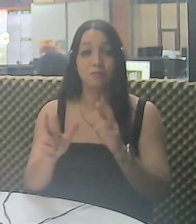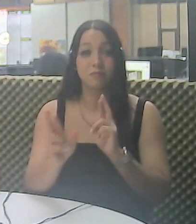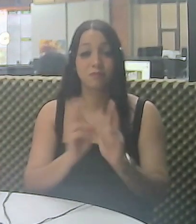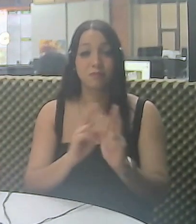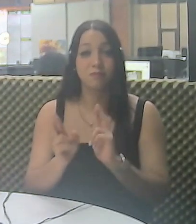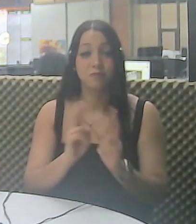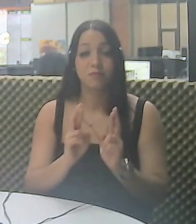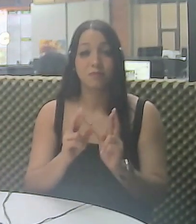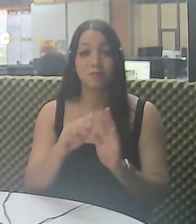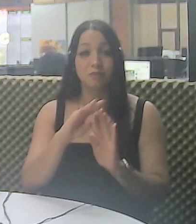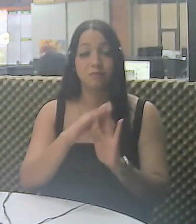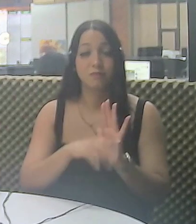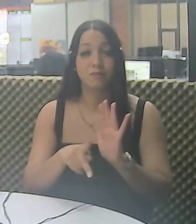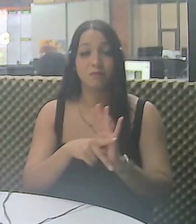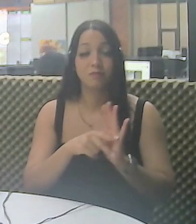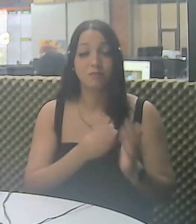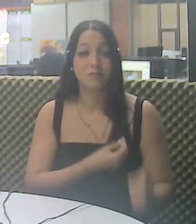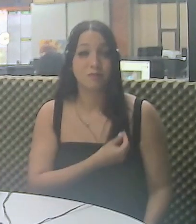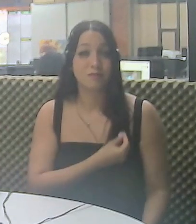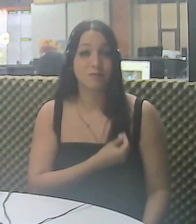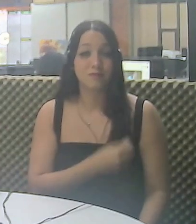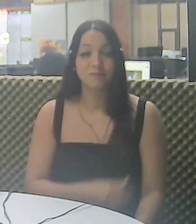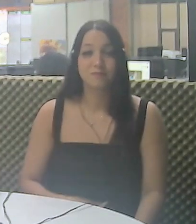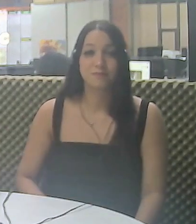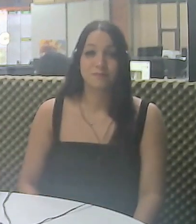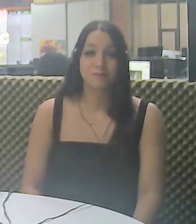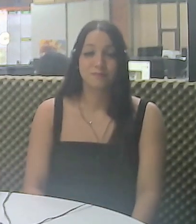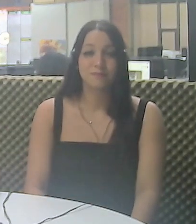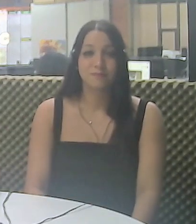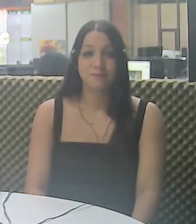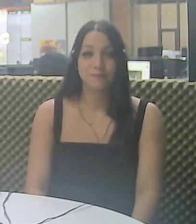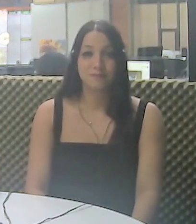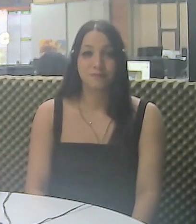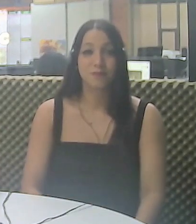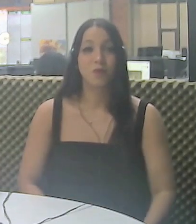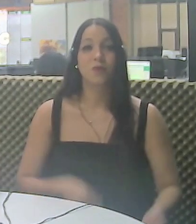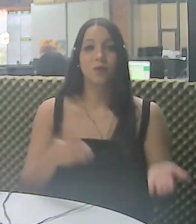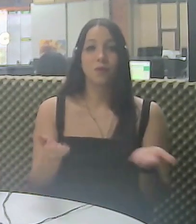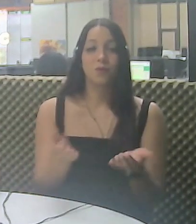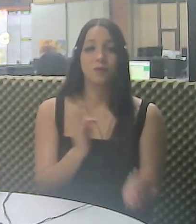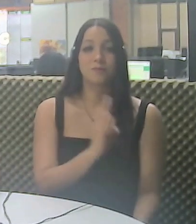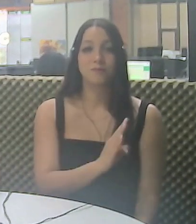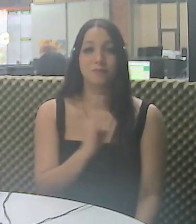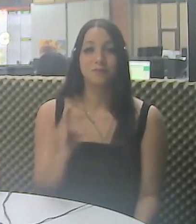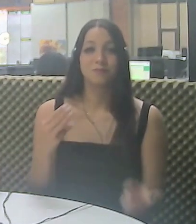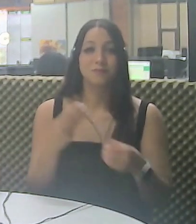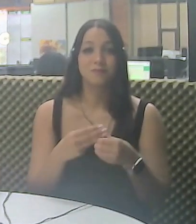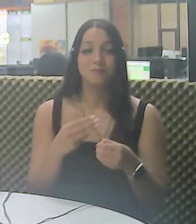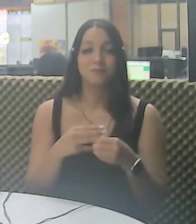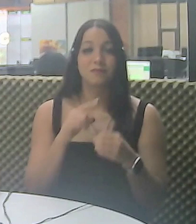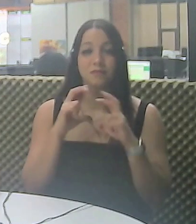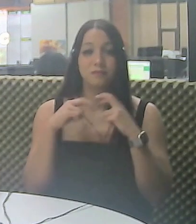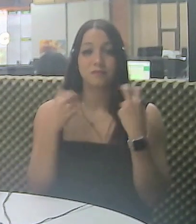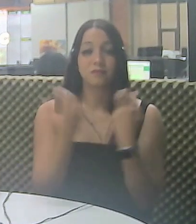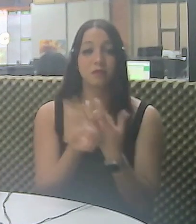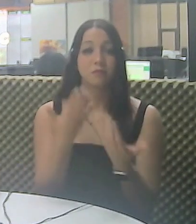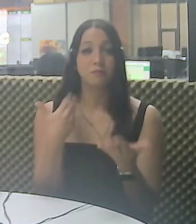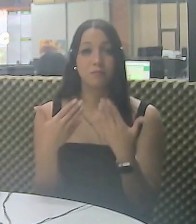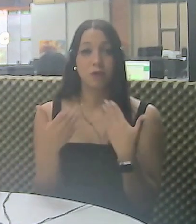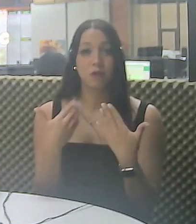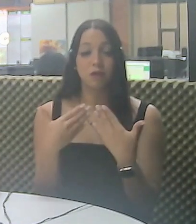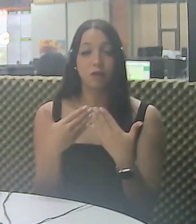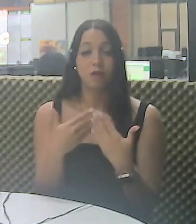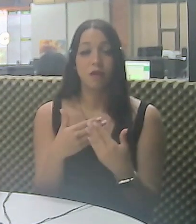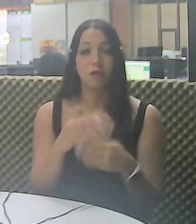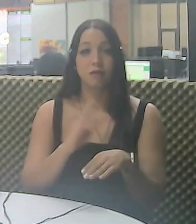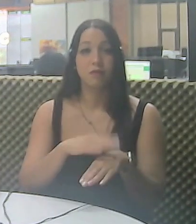demandas apresentadas pelos moradores. Hoje, a Biblioteca Municipal recebe roda de conversa com as